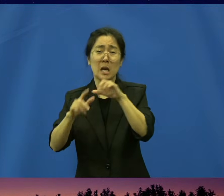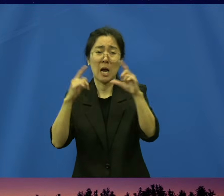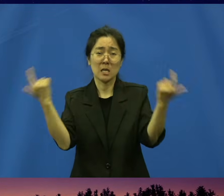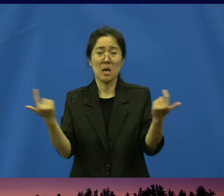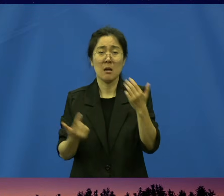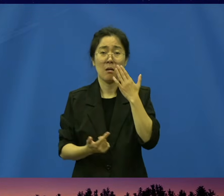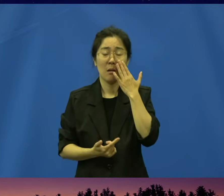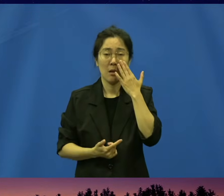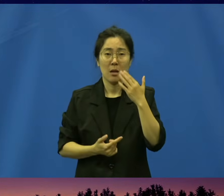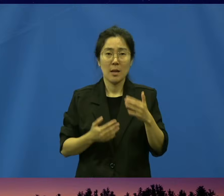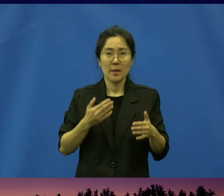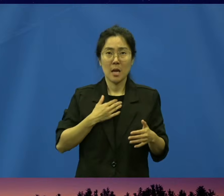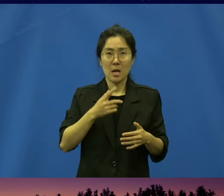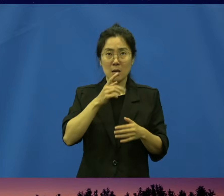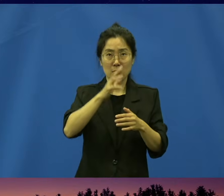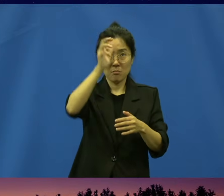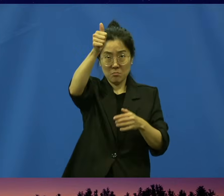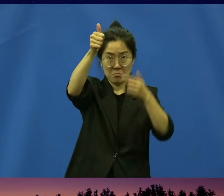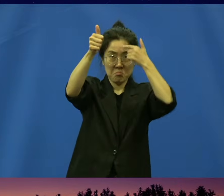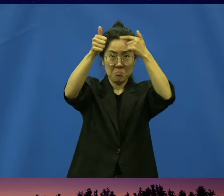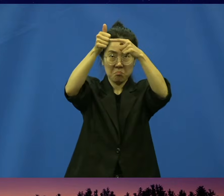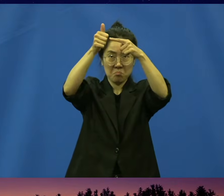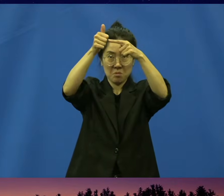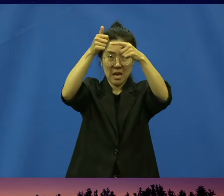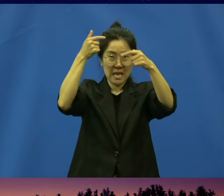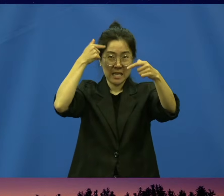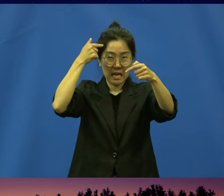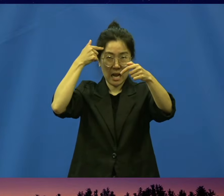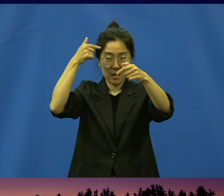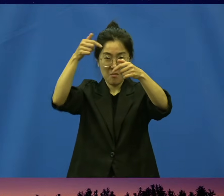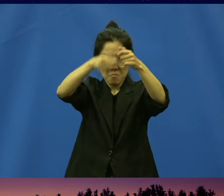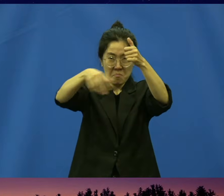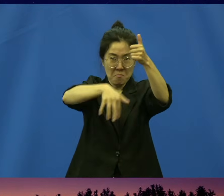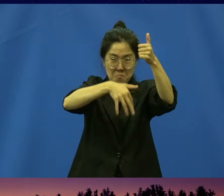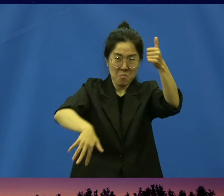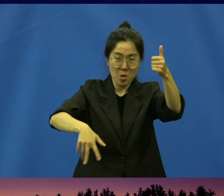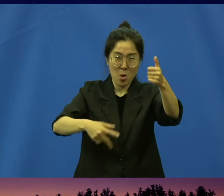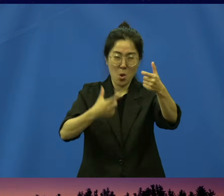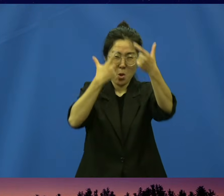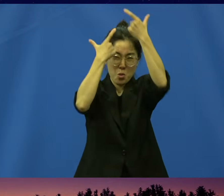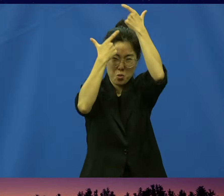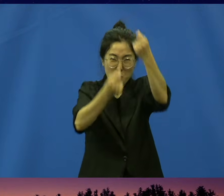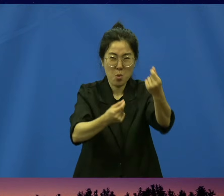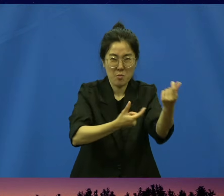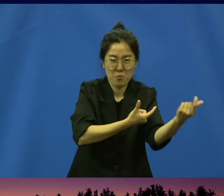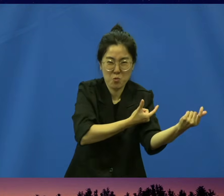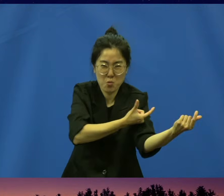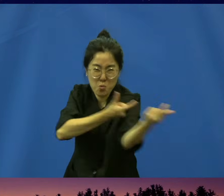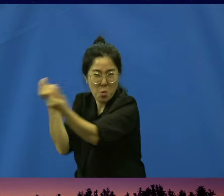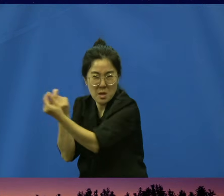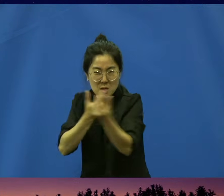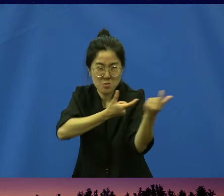한다 하는 획일성을 의미하는 것도 아닙니다.